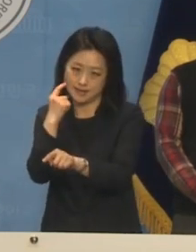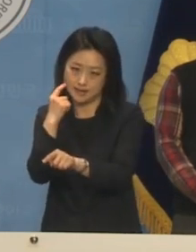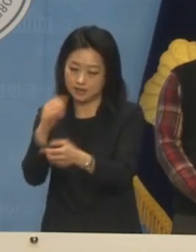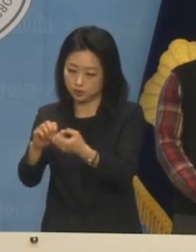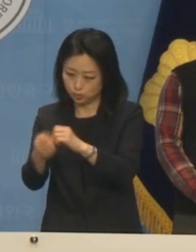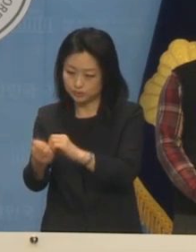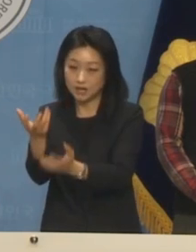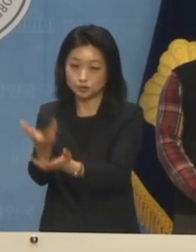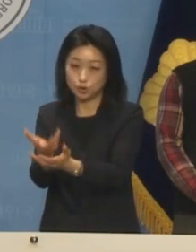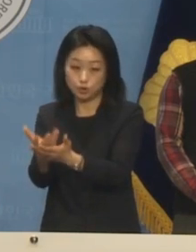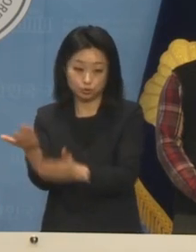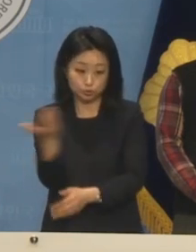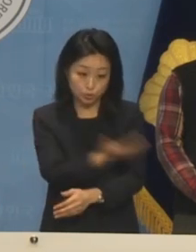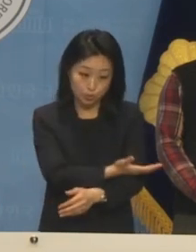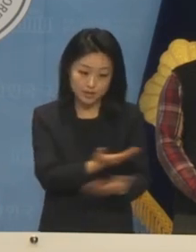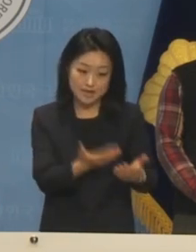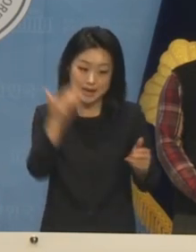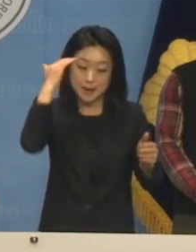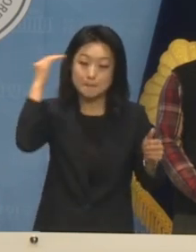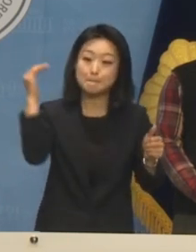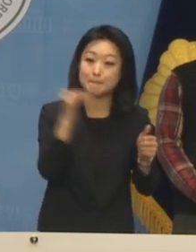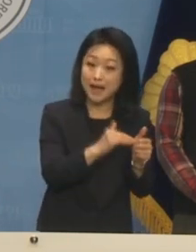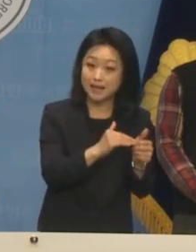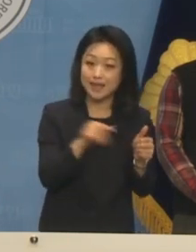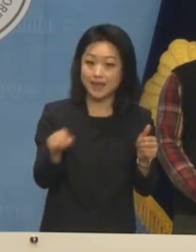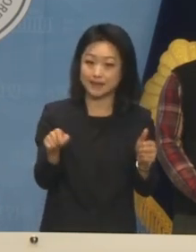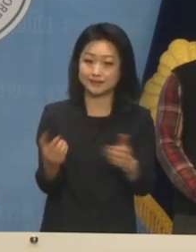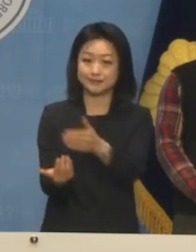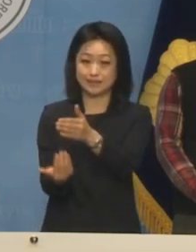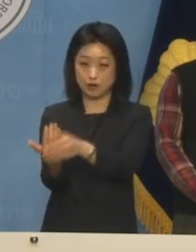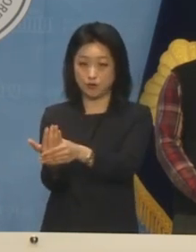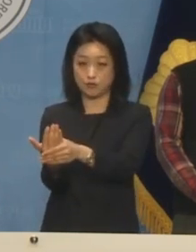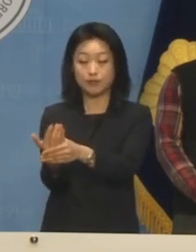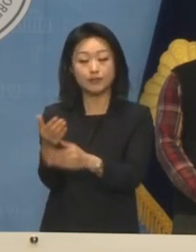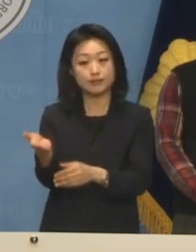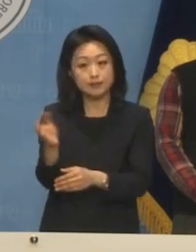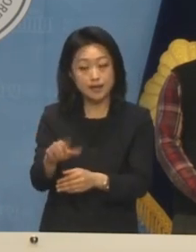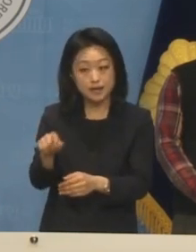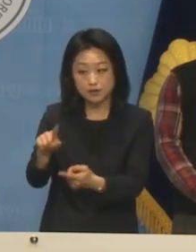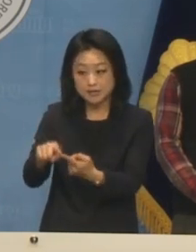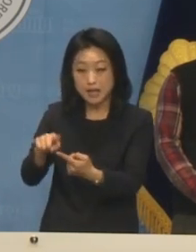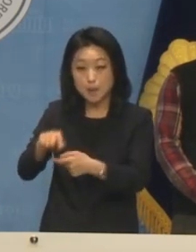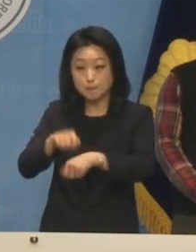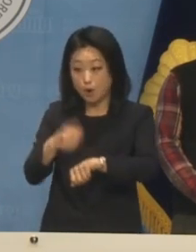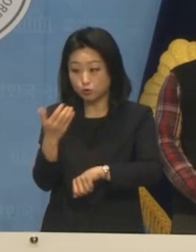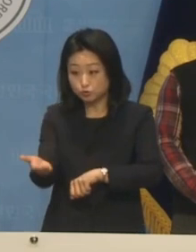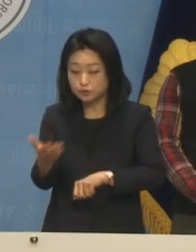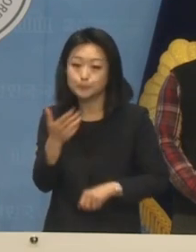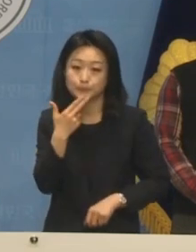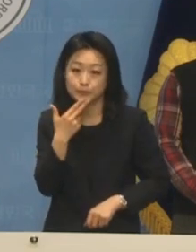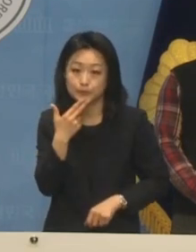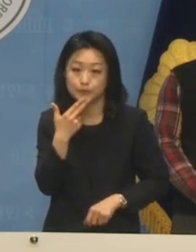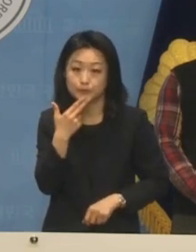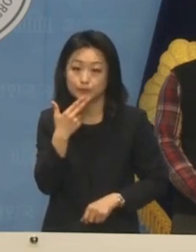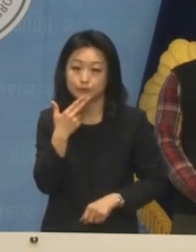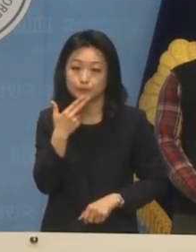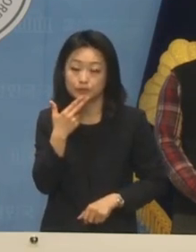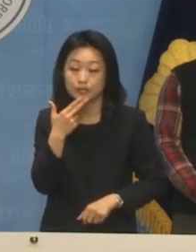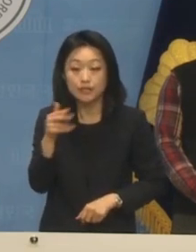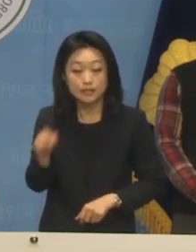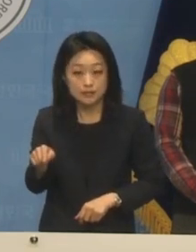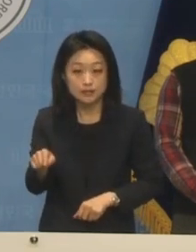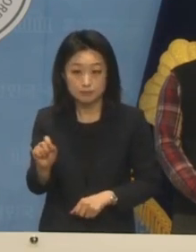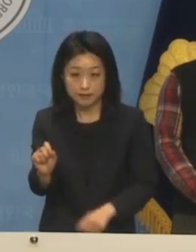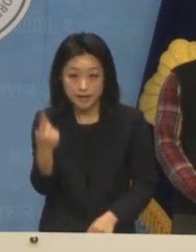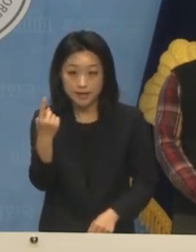업무 수행을 방해하는 사례가 발생하고 있습니다. 하지만 이에 대한 처벌 규정이 없습니다. 이를